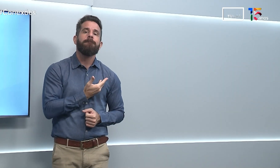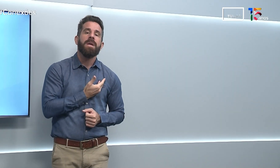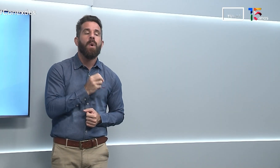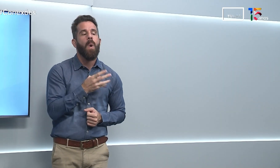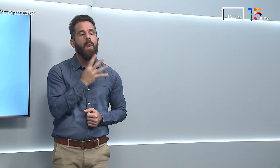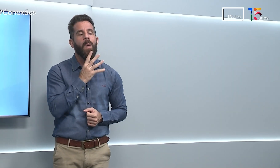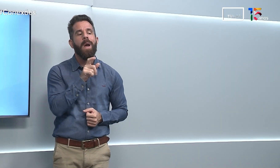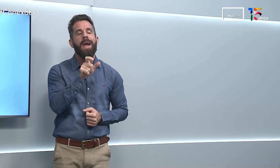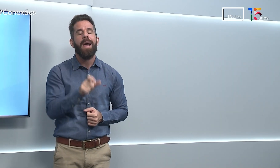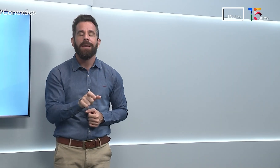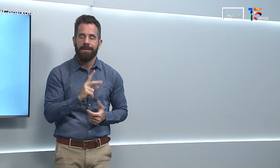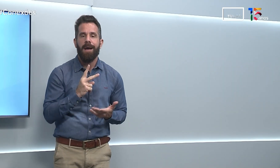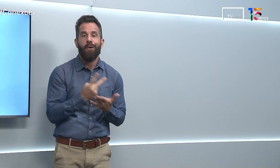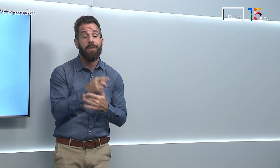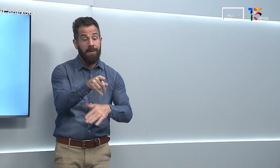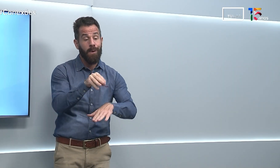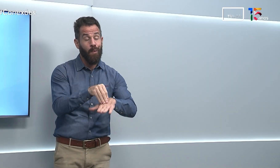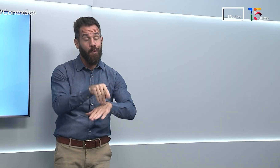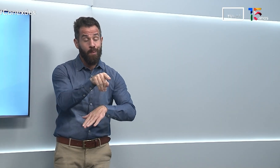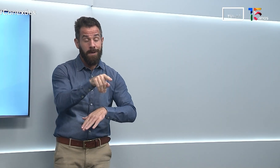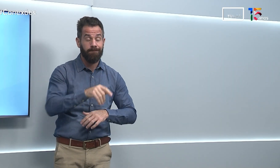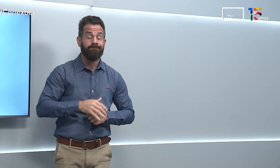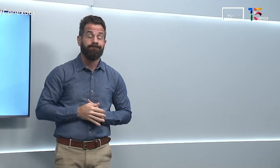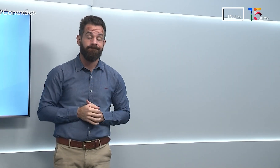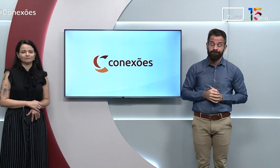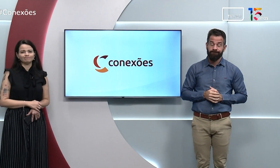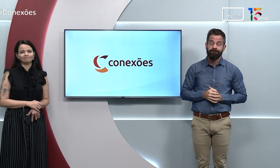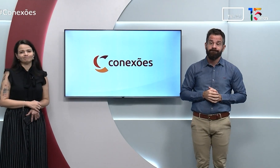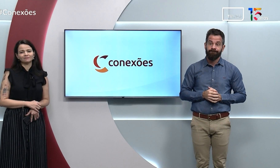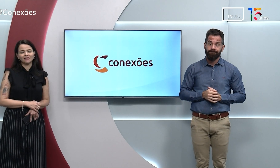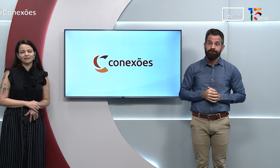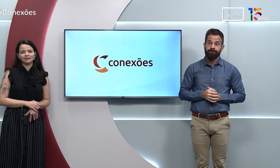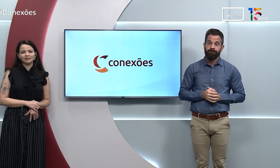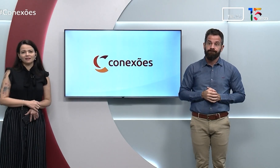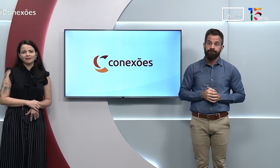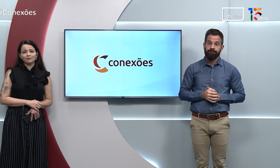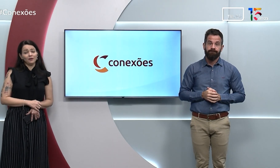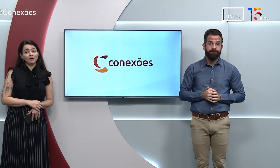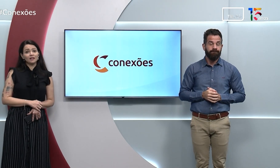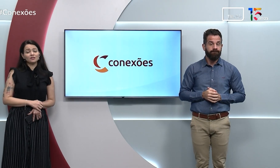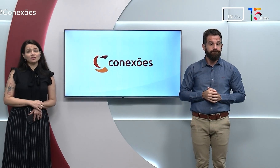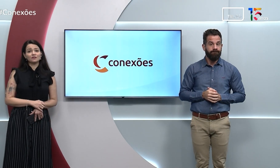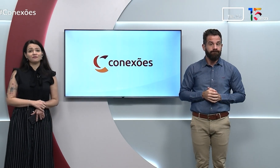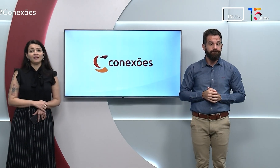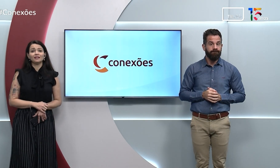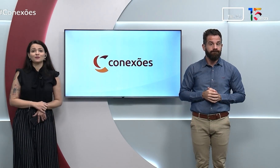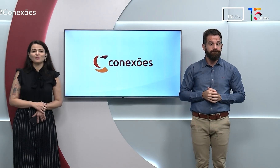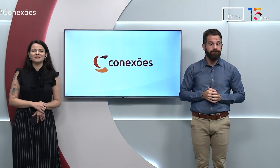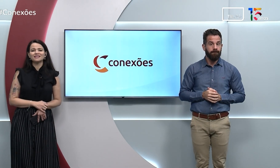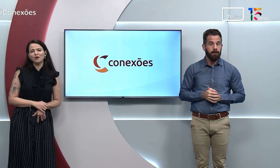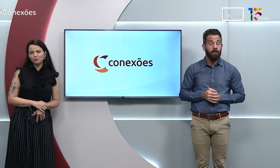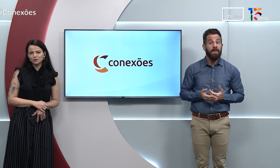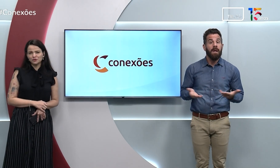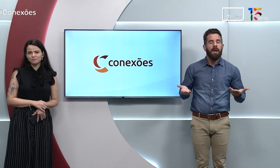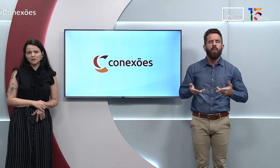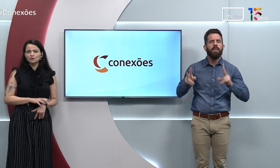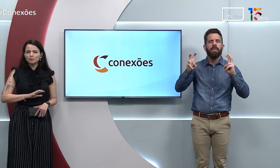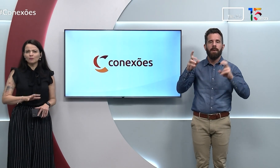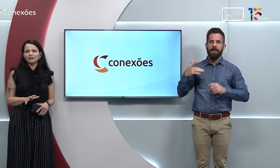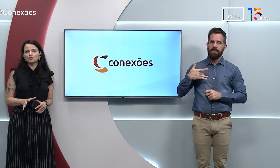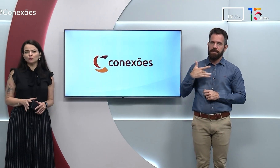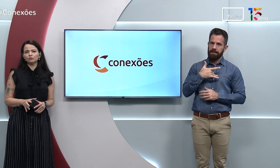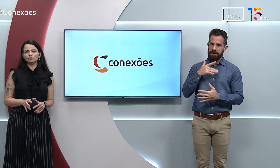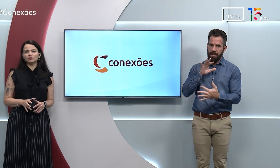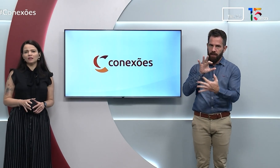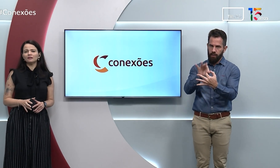conhecido. Bom, agora a gente fala sobre saúde, sobre